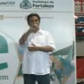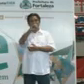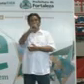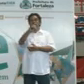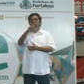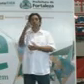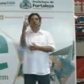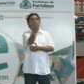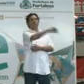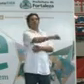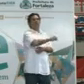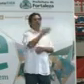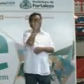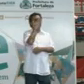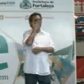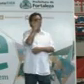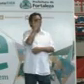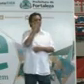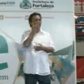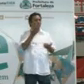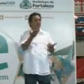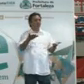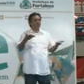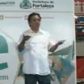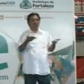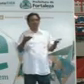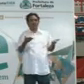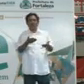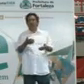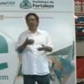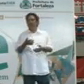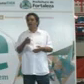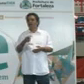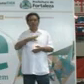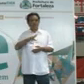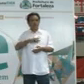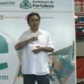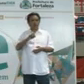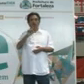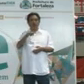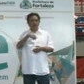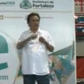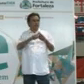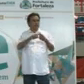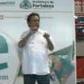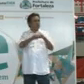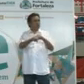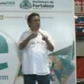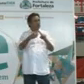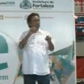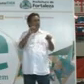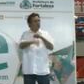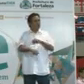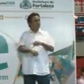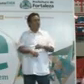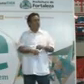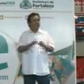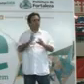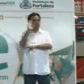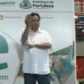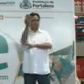menina e vai embora com a prostituta. E agora não é apenas um português, não, ele é assassino, porque ele matou o cara com uma